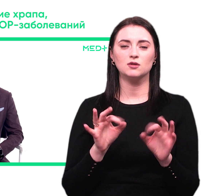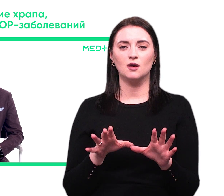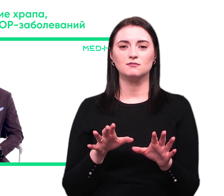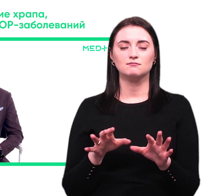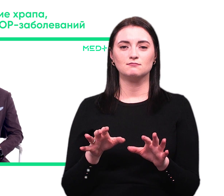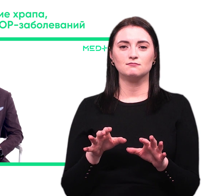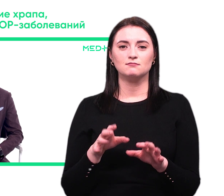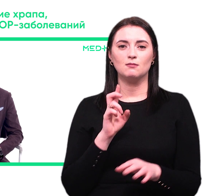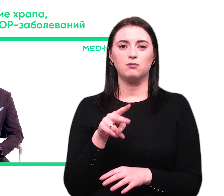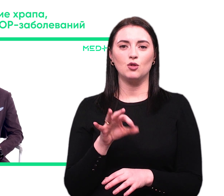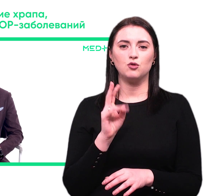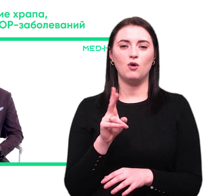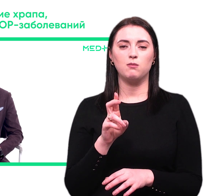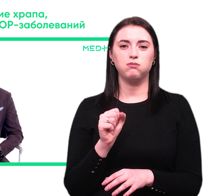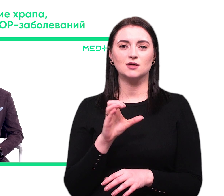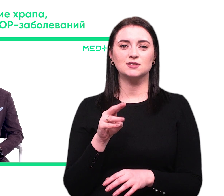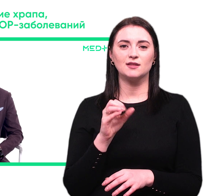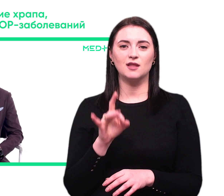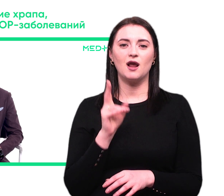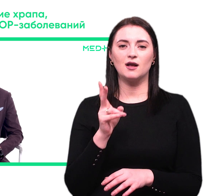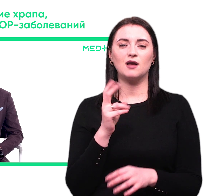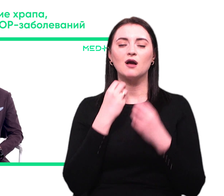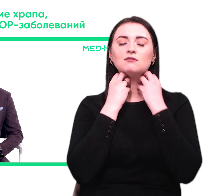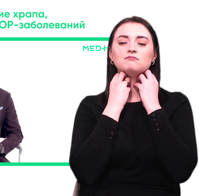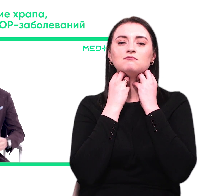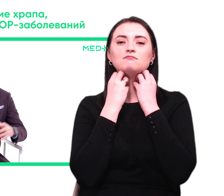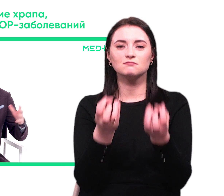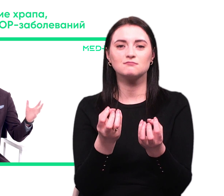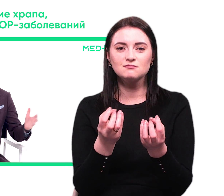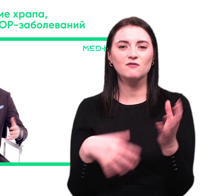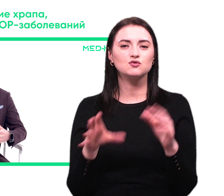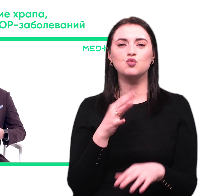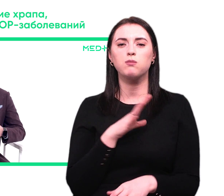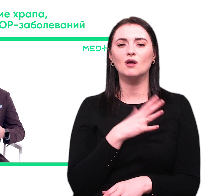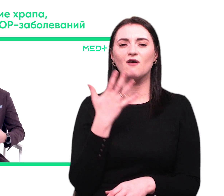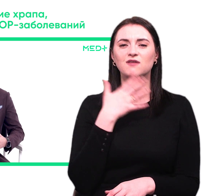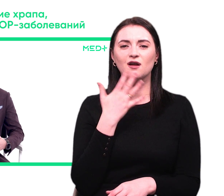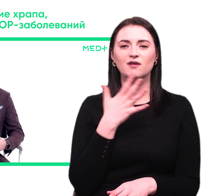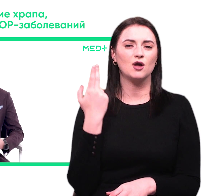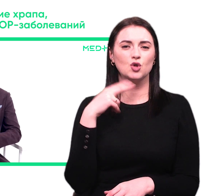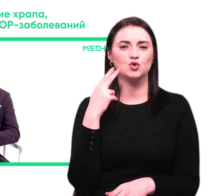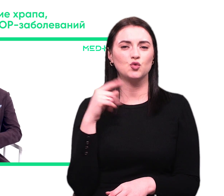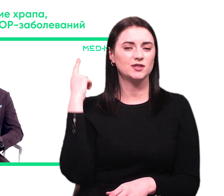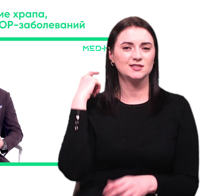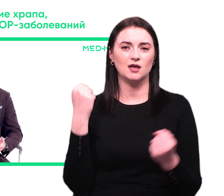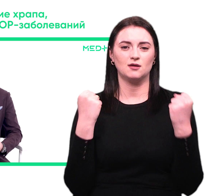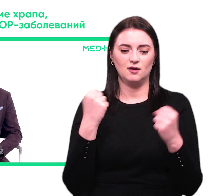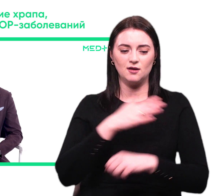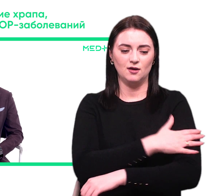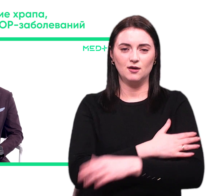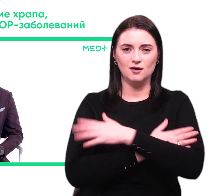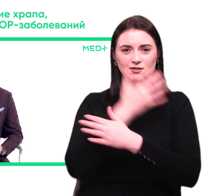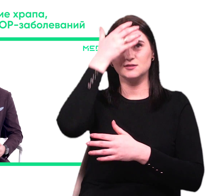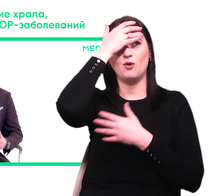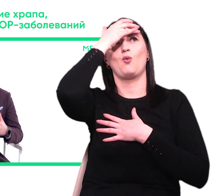как ему выдирали просто из глотки миндалины, и все было в крови, и какая-то тетя сзади держала за руки и за голову.